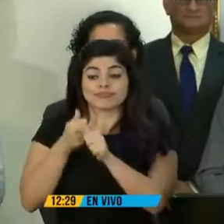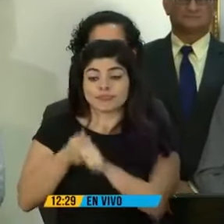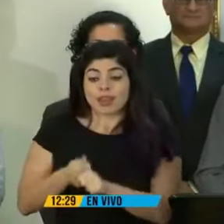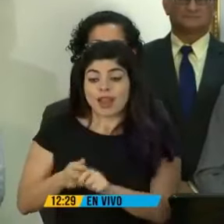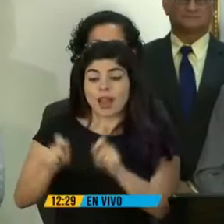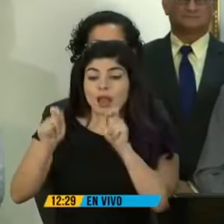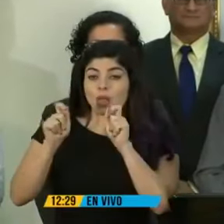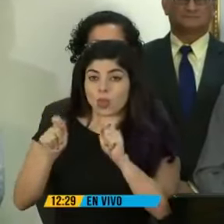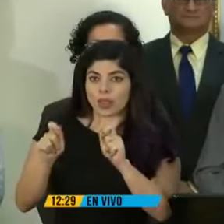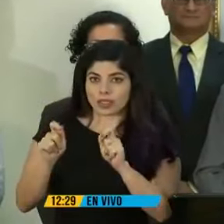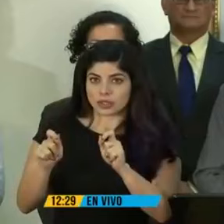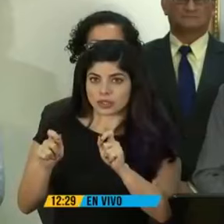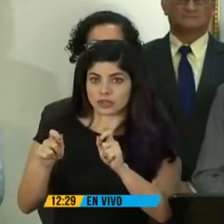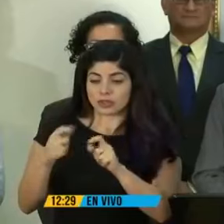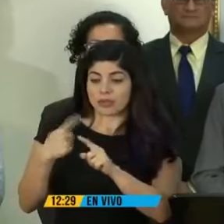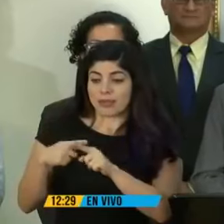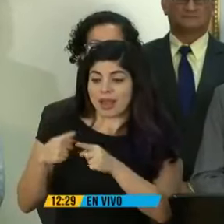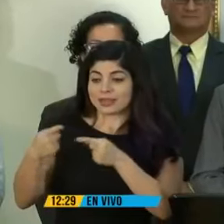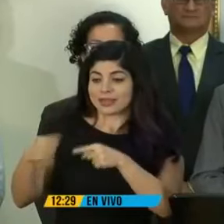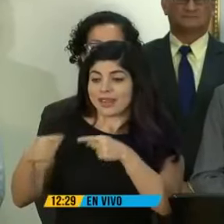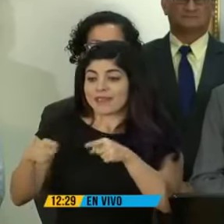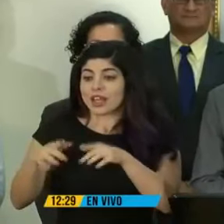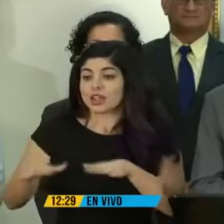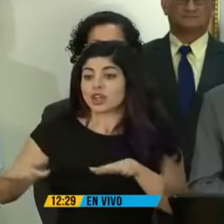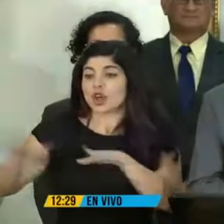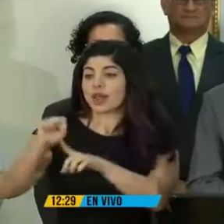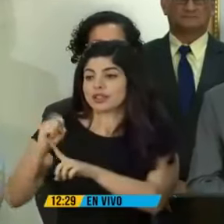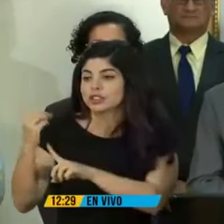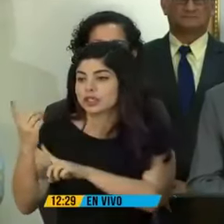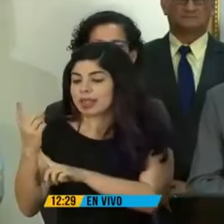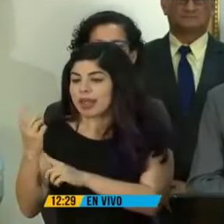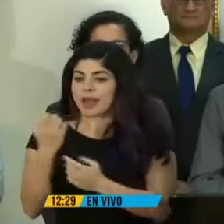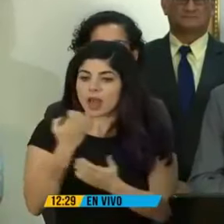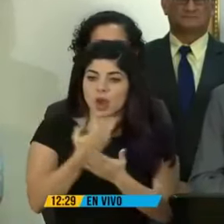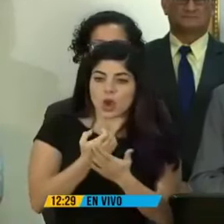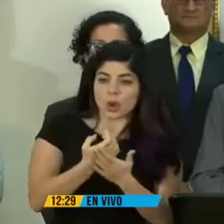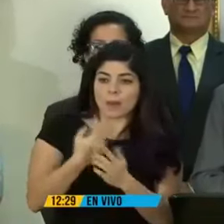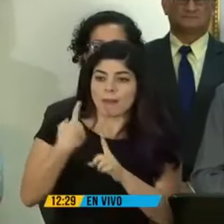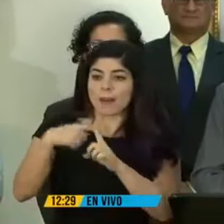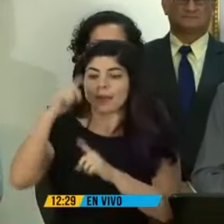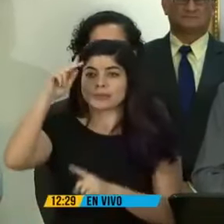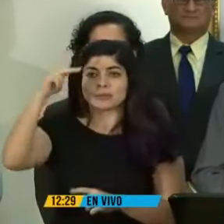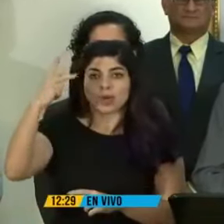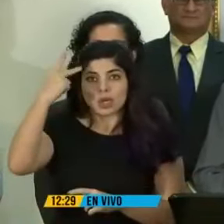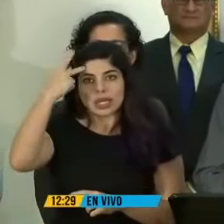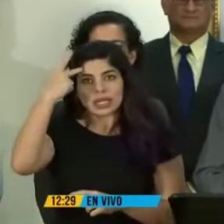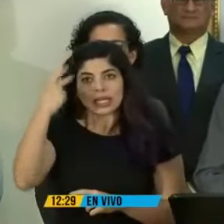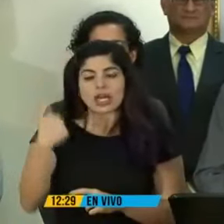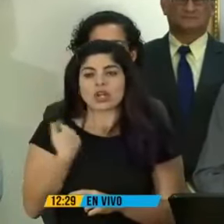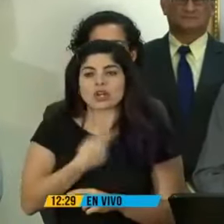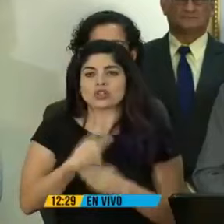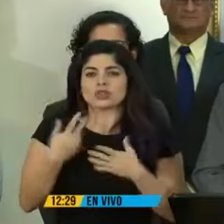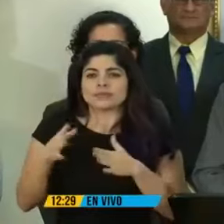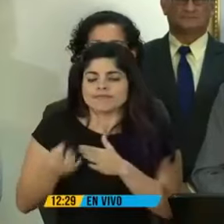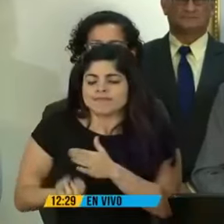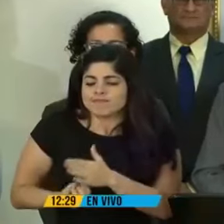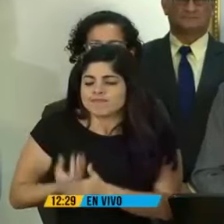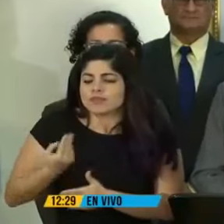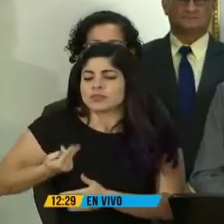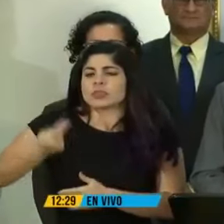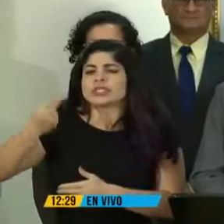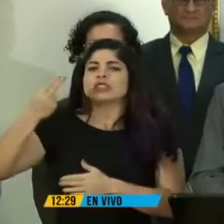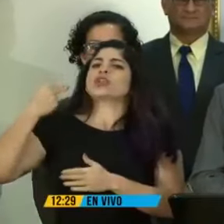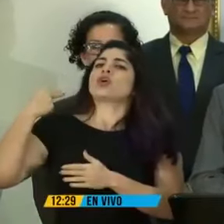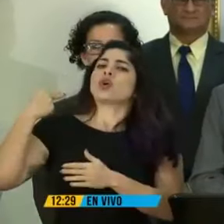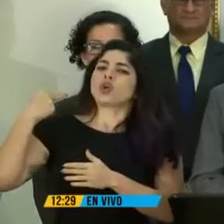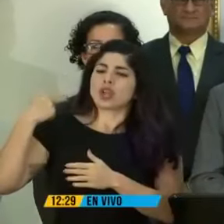a la educación y sus efectos sociales, económicos y políticos, hemos producido una historia